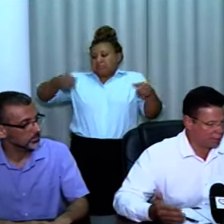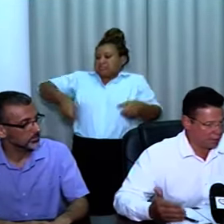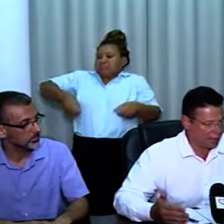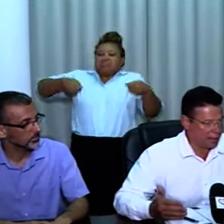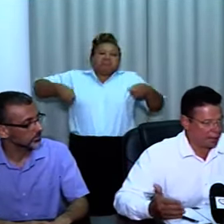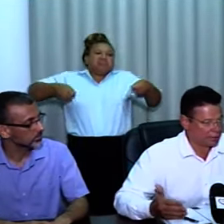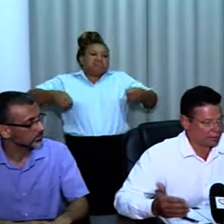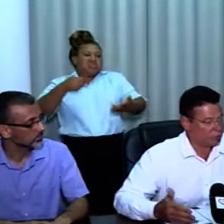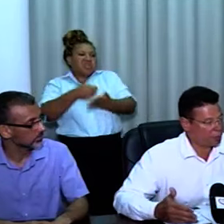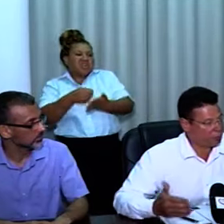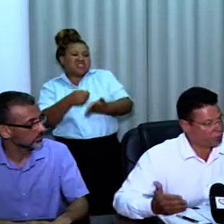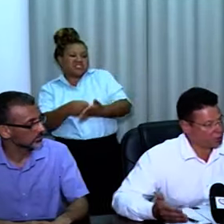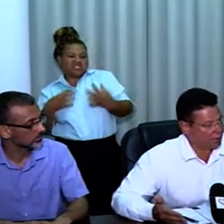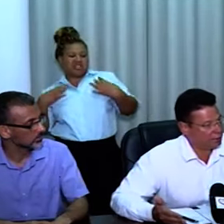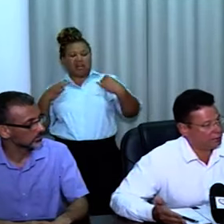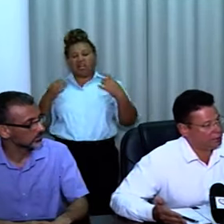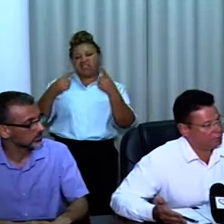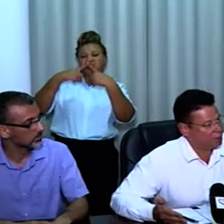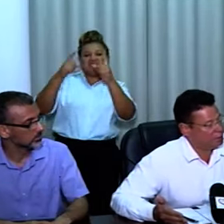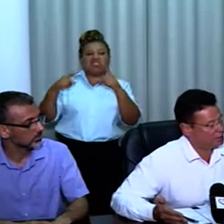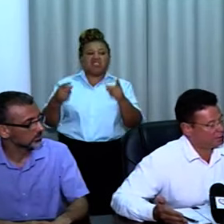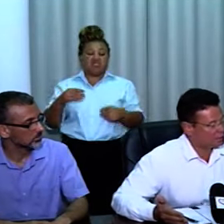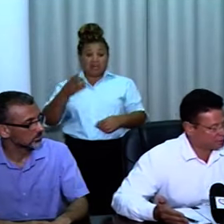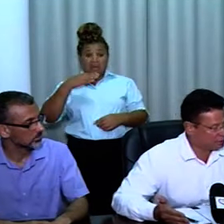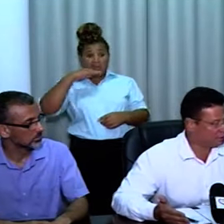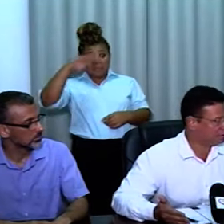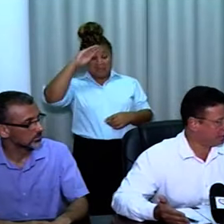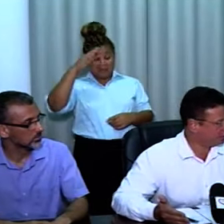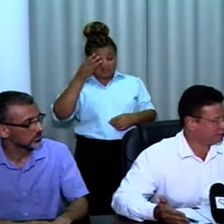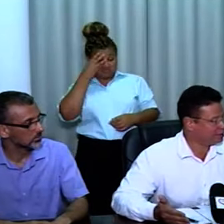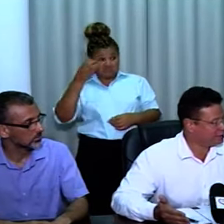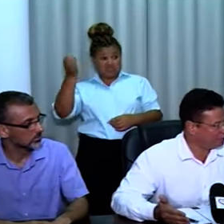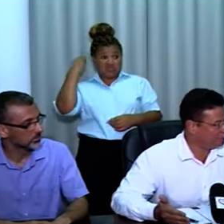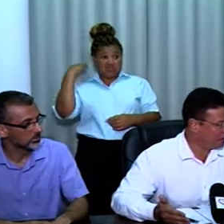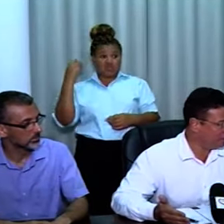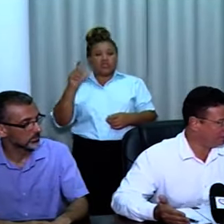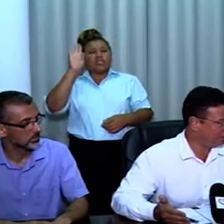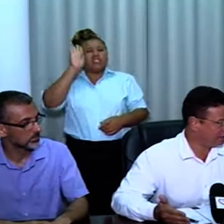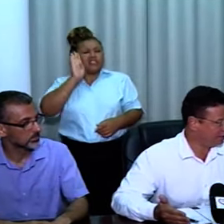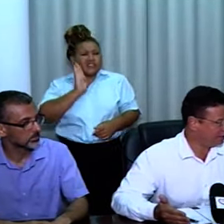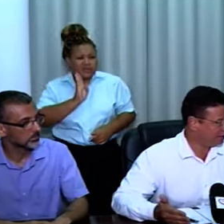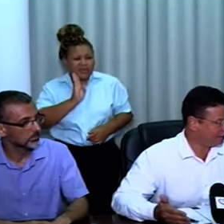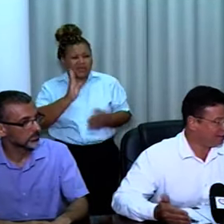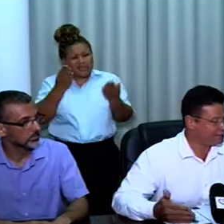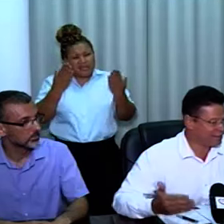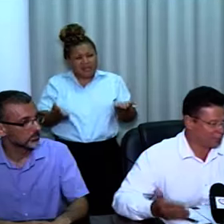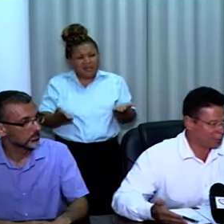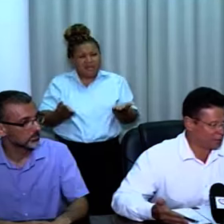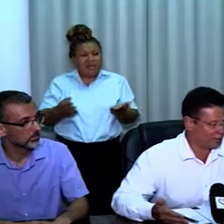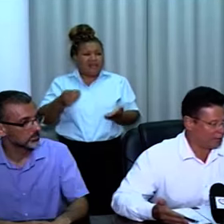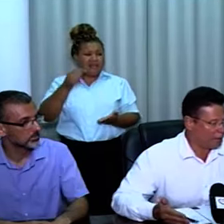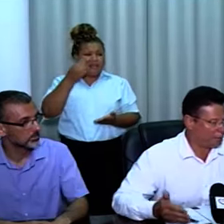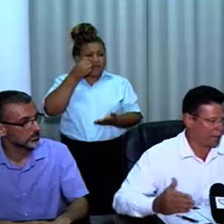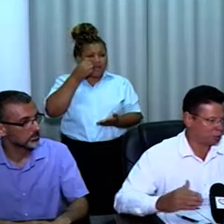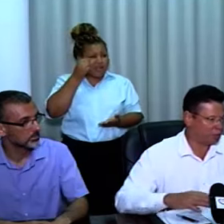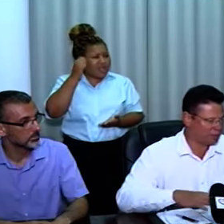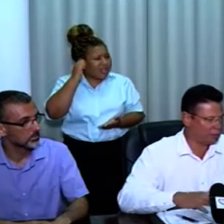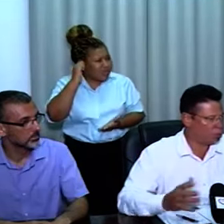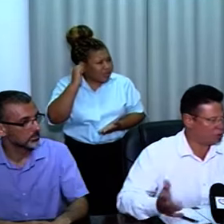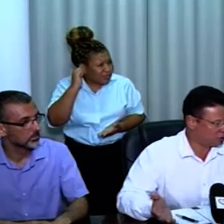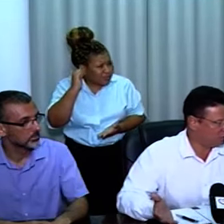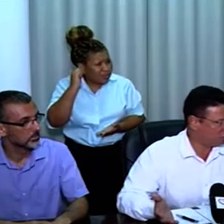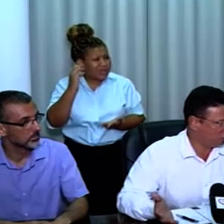risques. Et à, quand nous pouvons causer là, il y en a 135 pays. Qui ne désapporte pas. Partout,